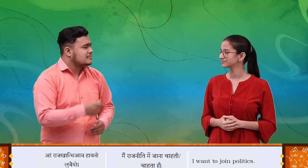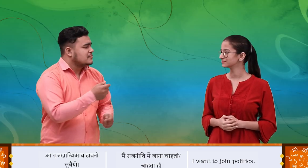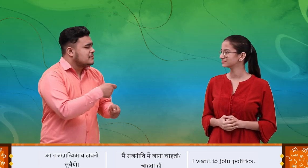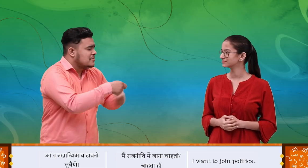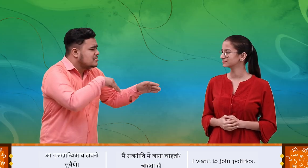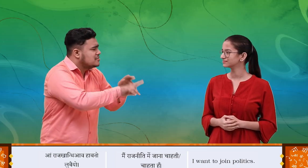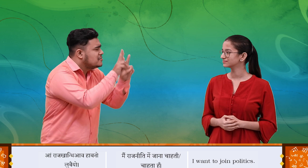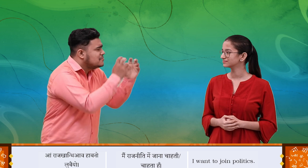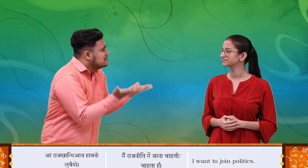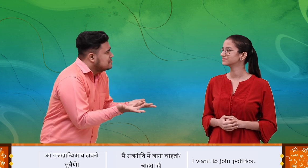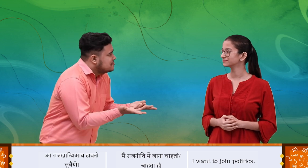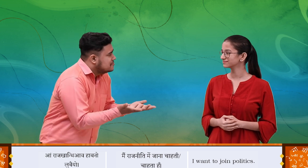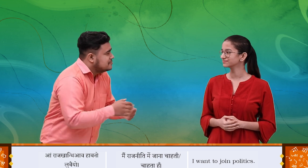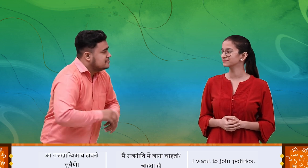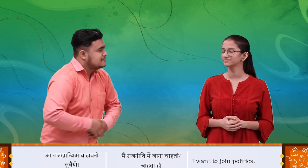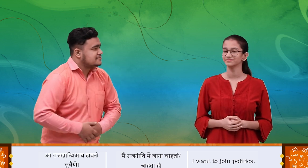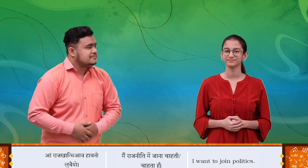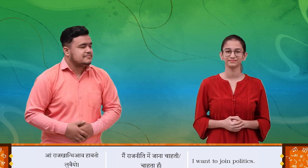आं राजखान्थियाव हाबनो लुबैयो